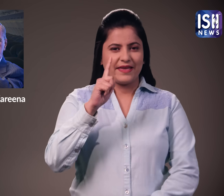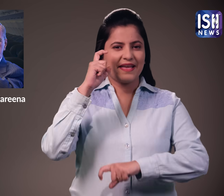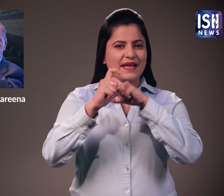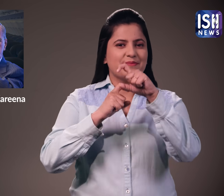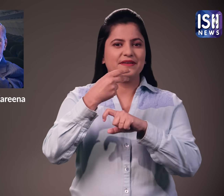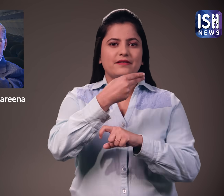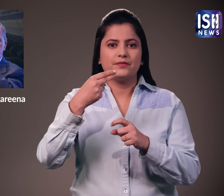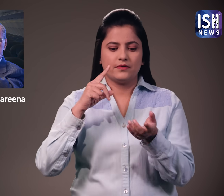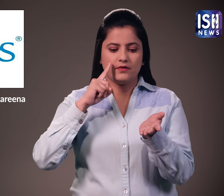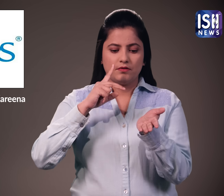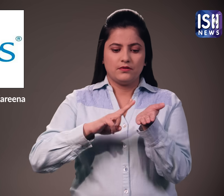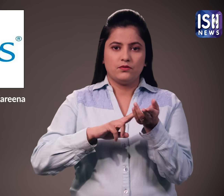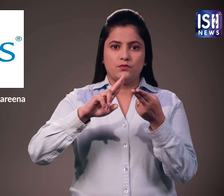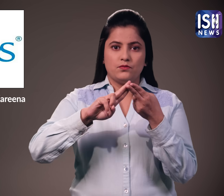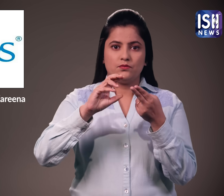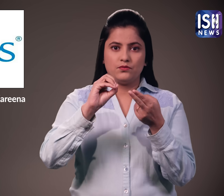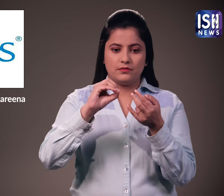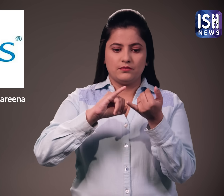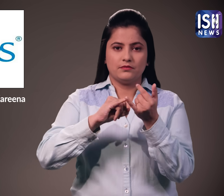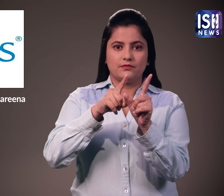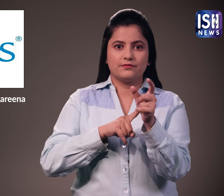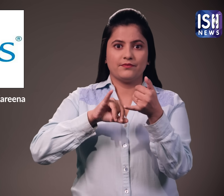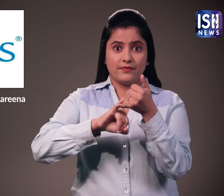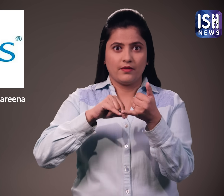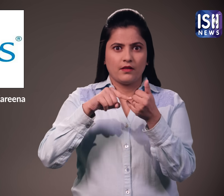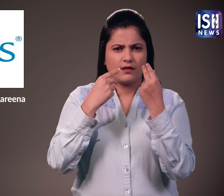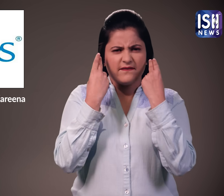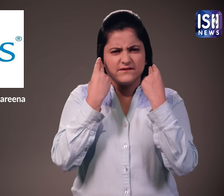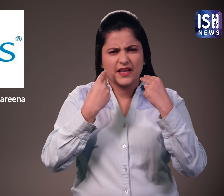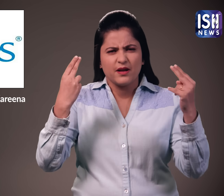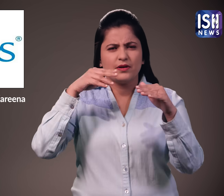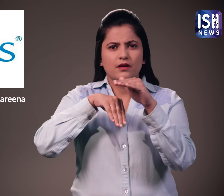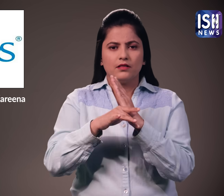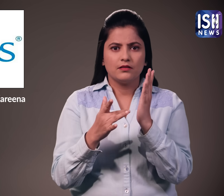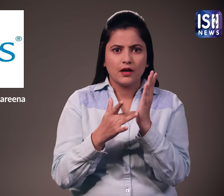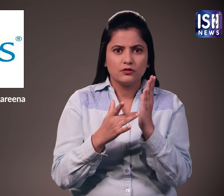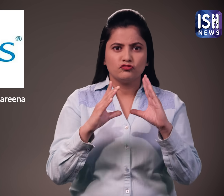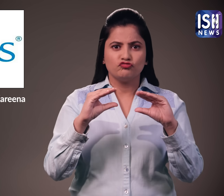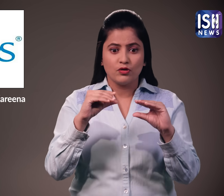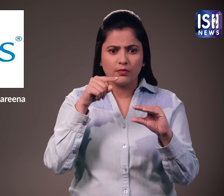इन्फोसिस एक मश्यूर सॉफ्ट्वेर कमपनी है इसके संस्तापक नारायन मूर्ती है